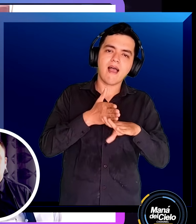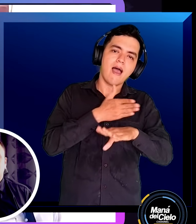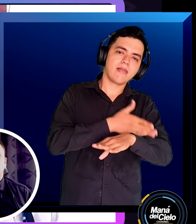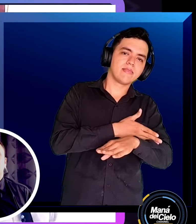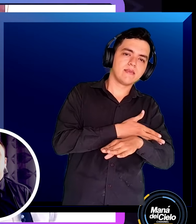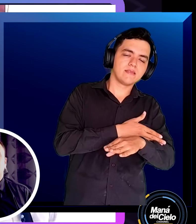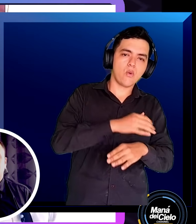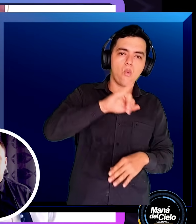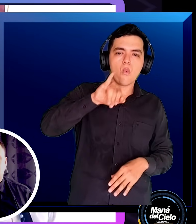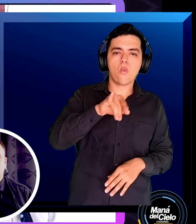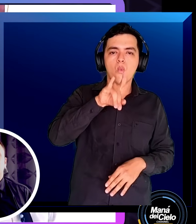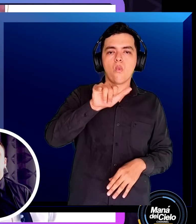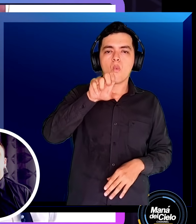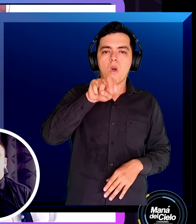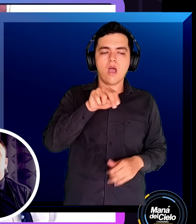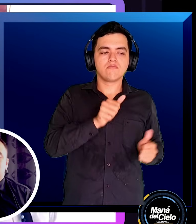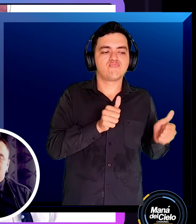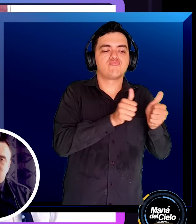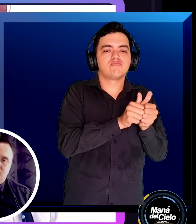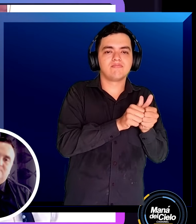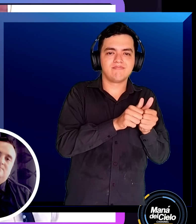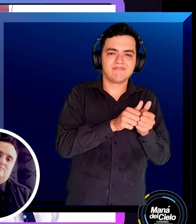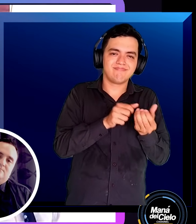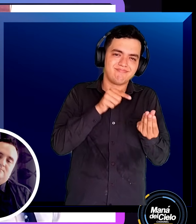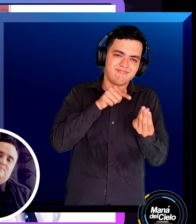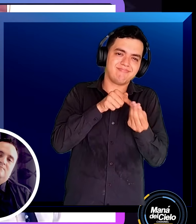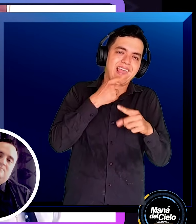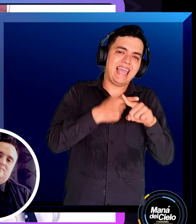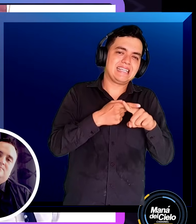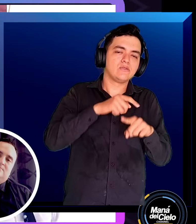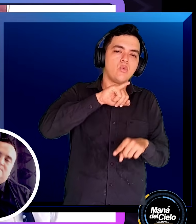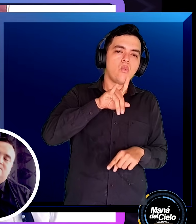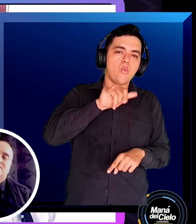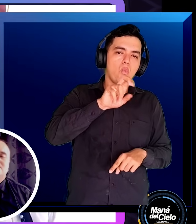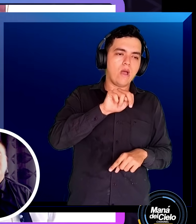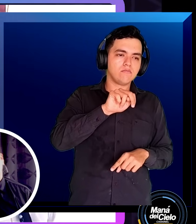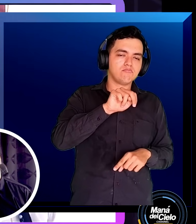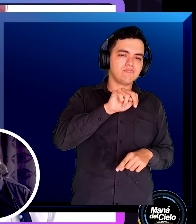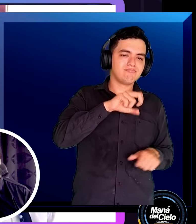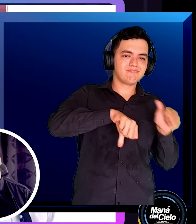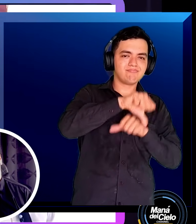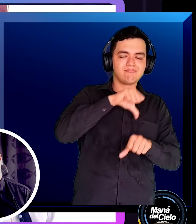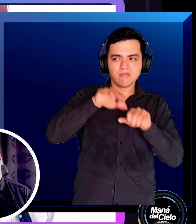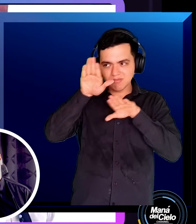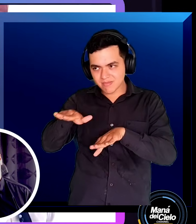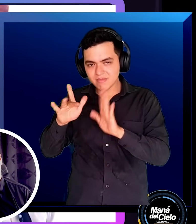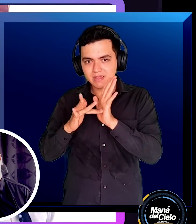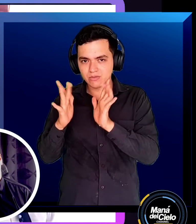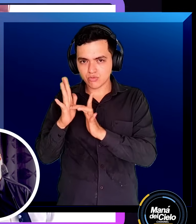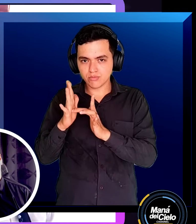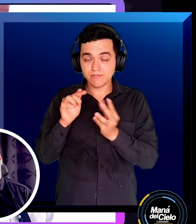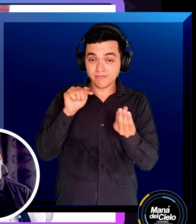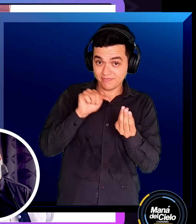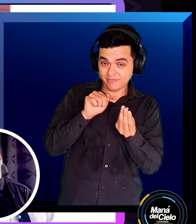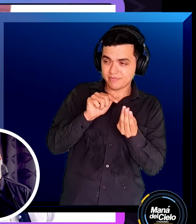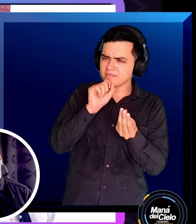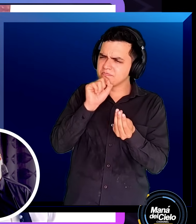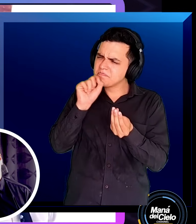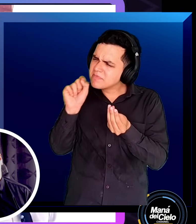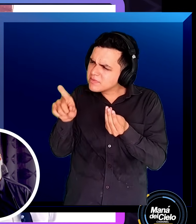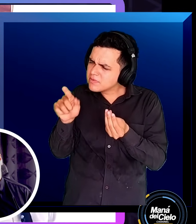Jesús les dijo: ¿acaso pueden los que están de